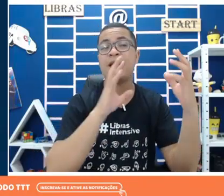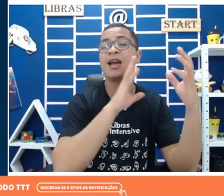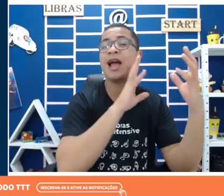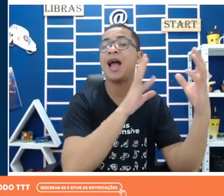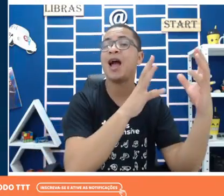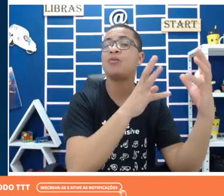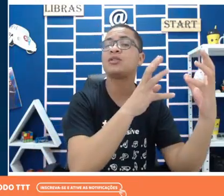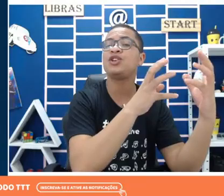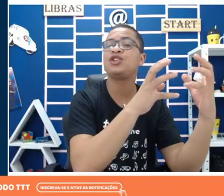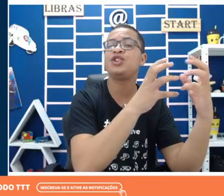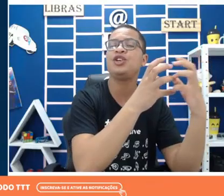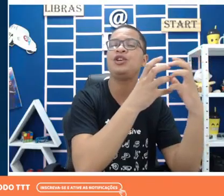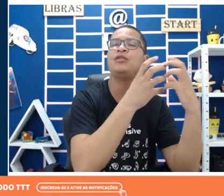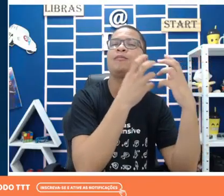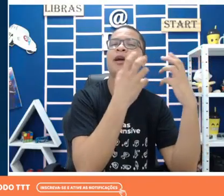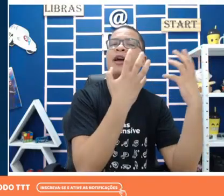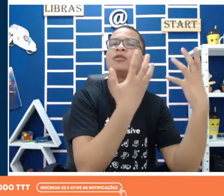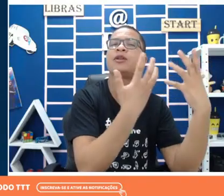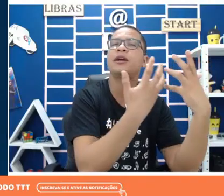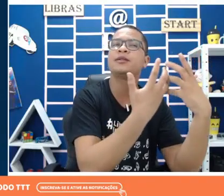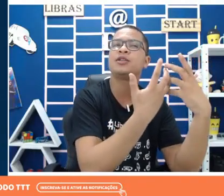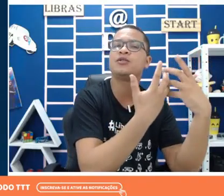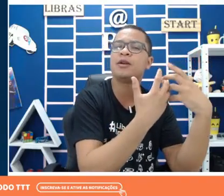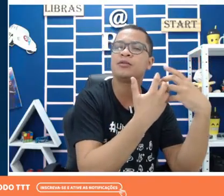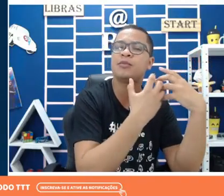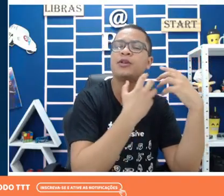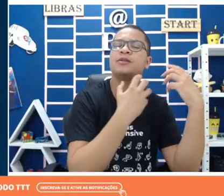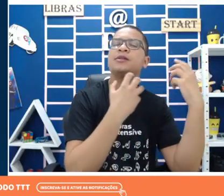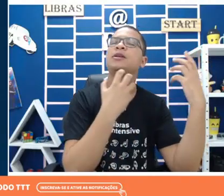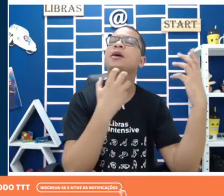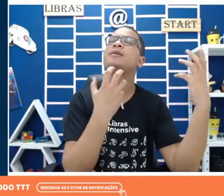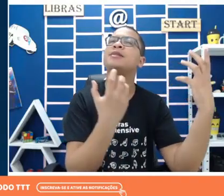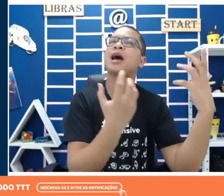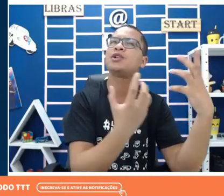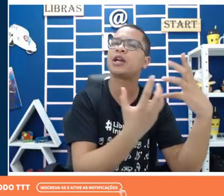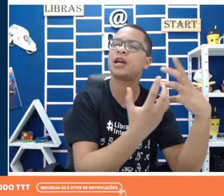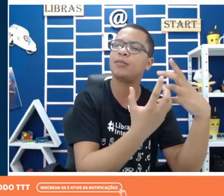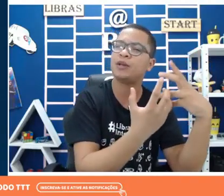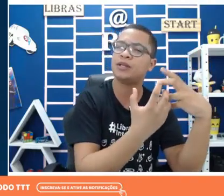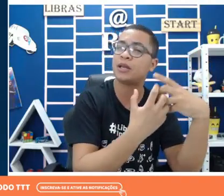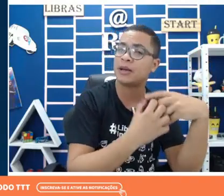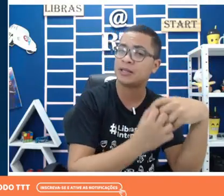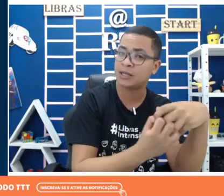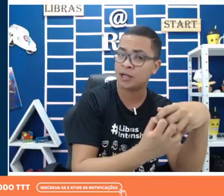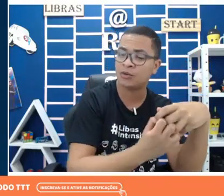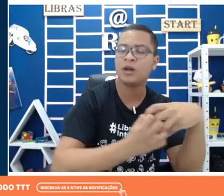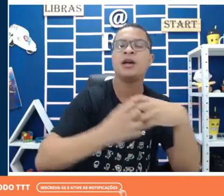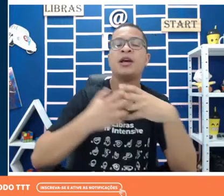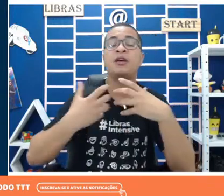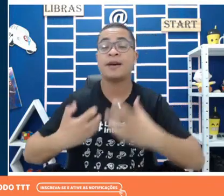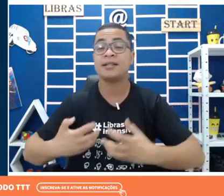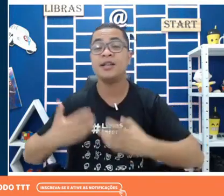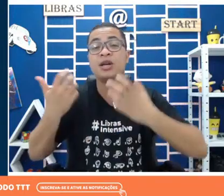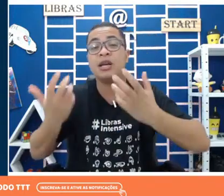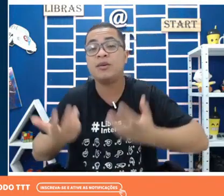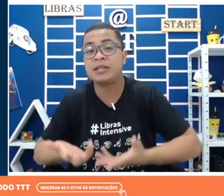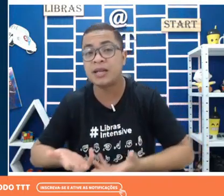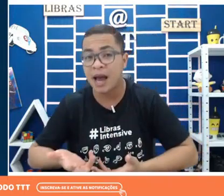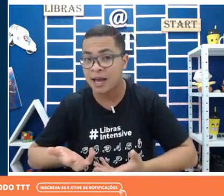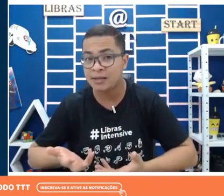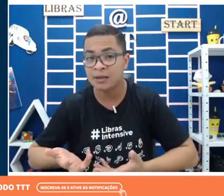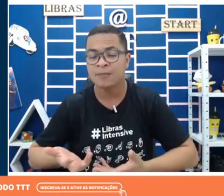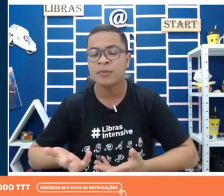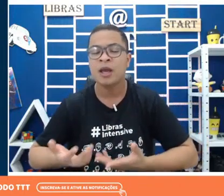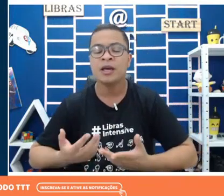tem que pegar o sentido, pegar todo aquele sentimento da poesia, a mensagem que aquela poesia está passando e fazer isso em língua